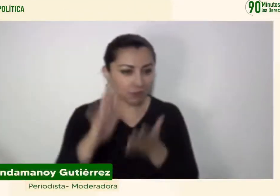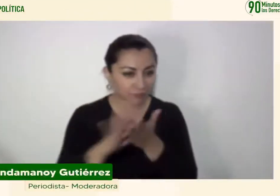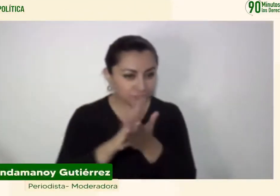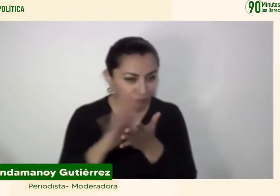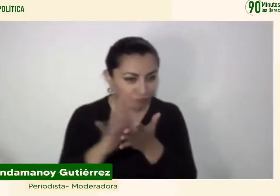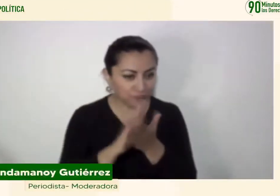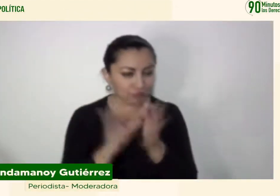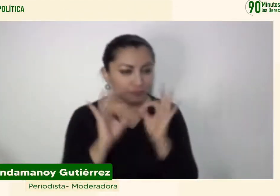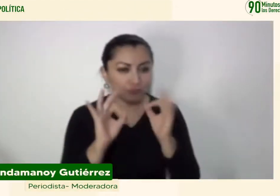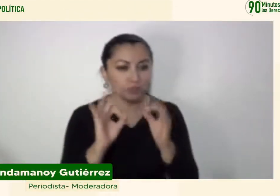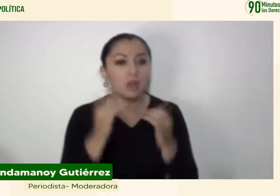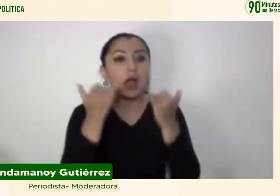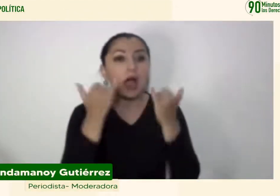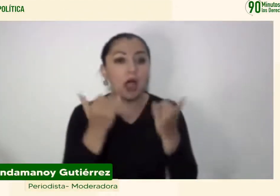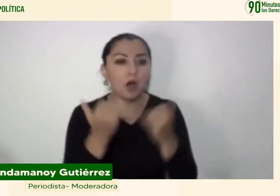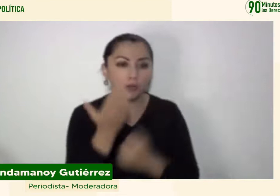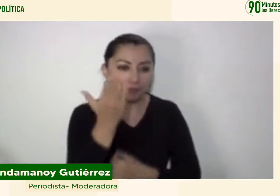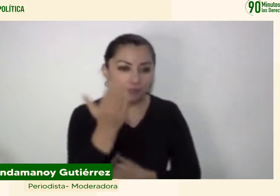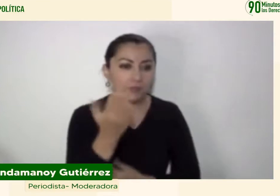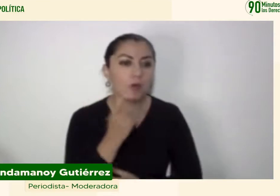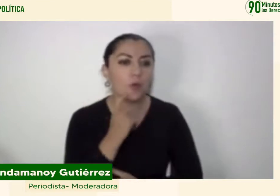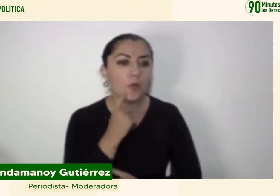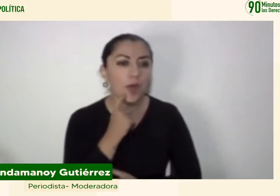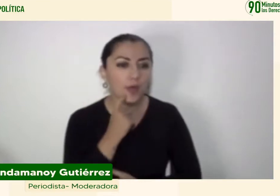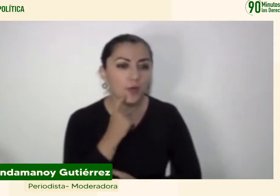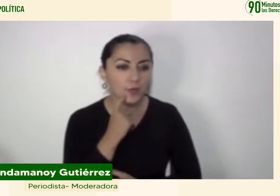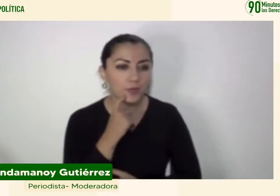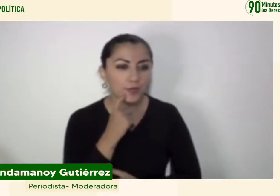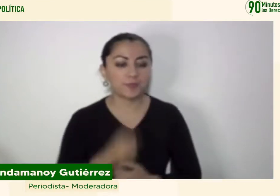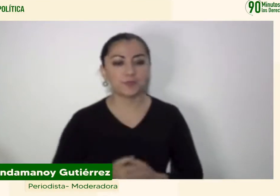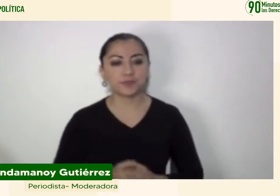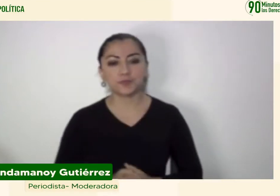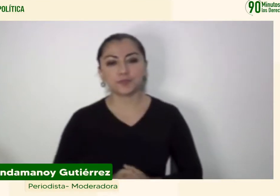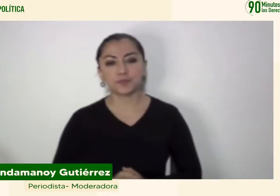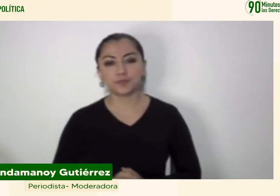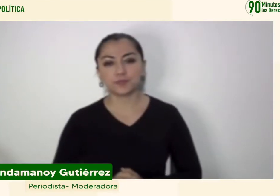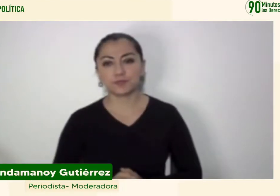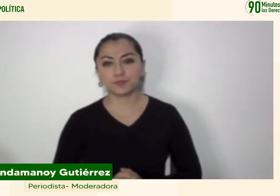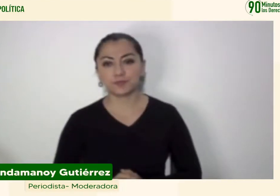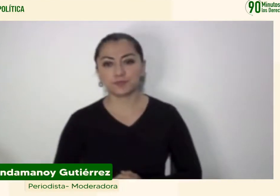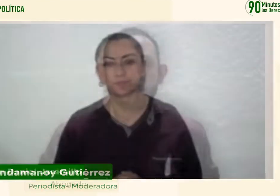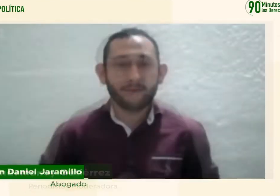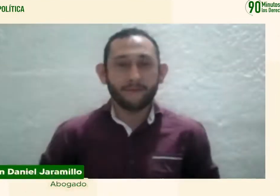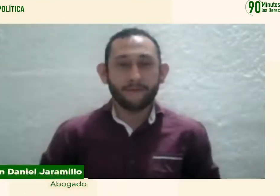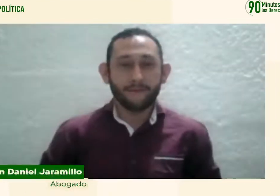muchas gracias a sumar por esa información ahora vamos con juan daniel